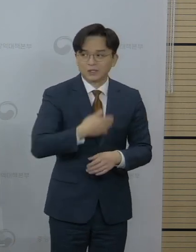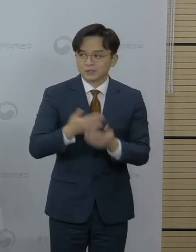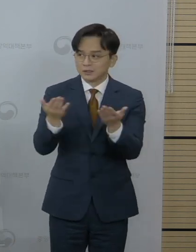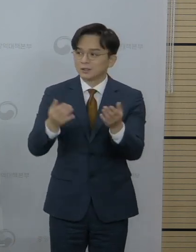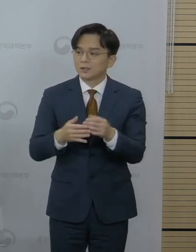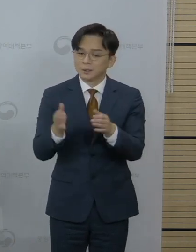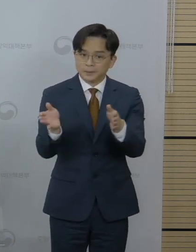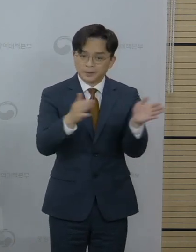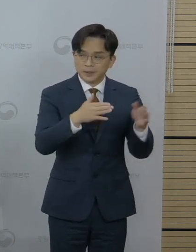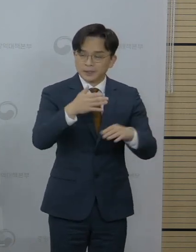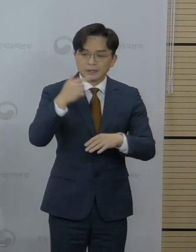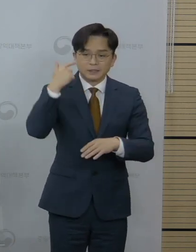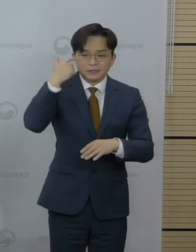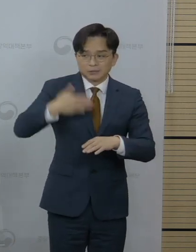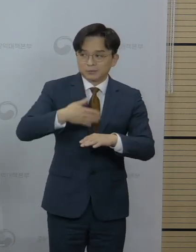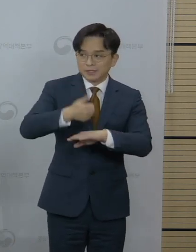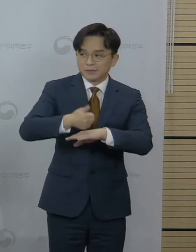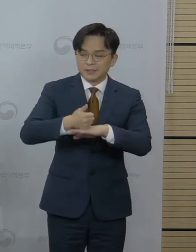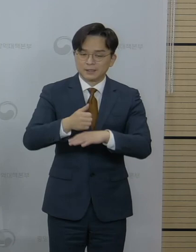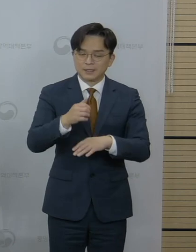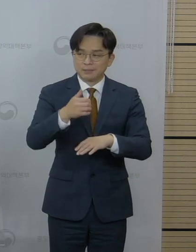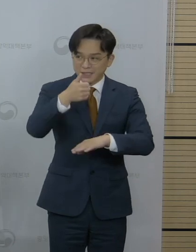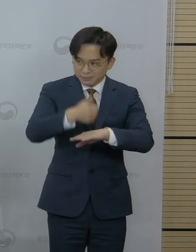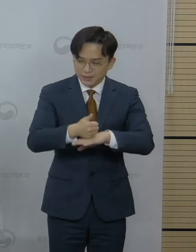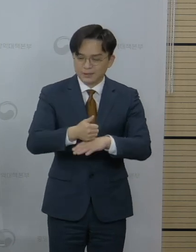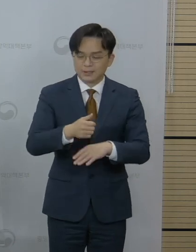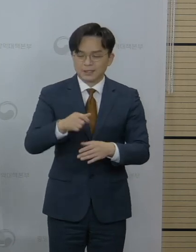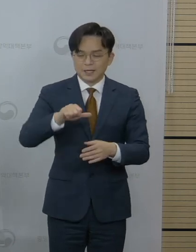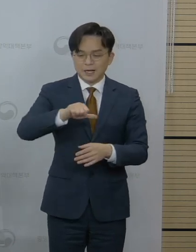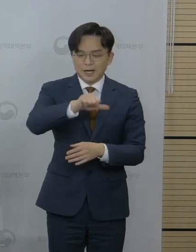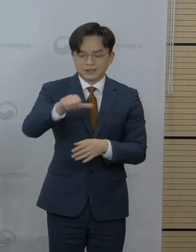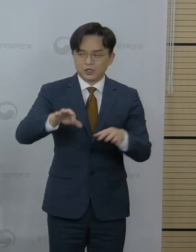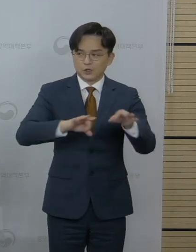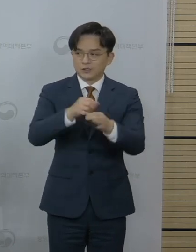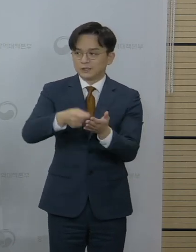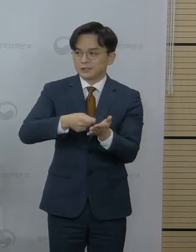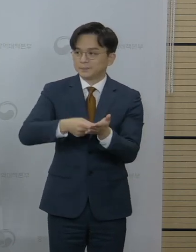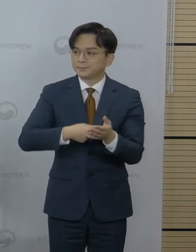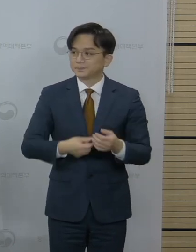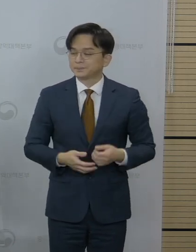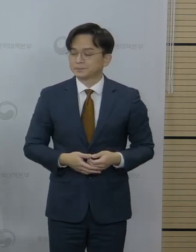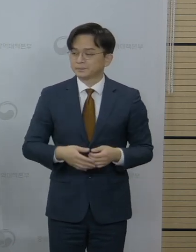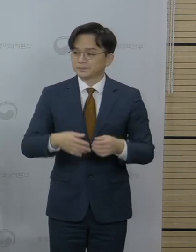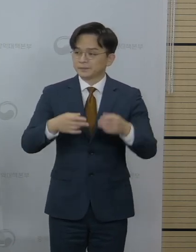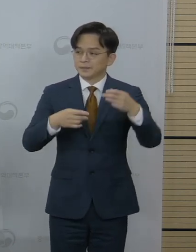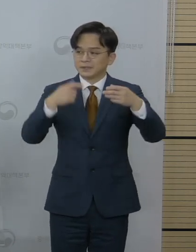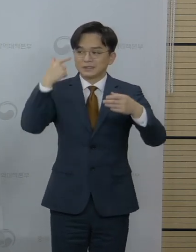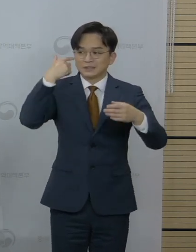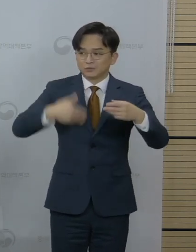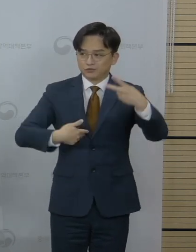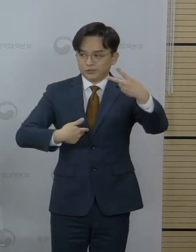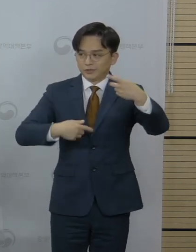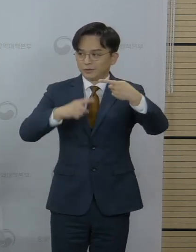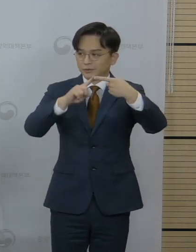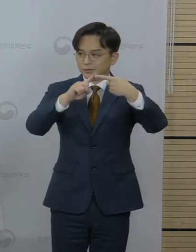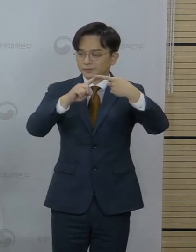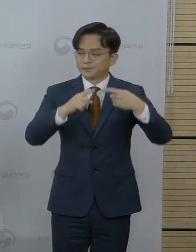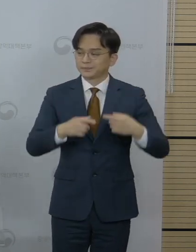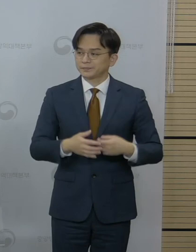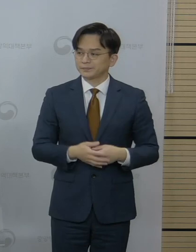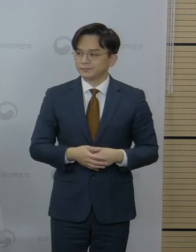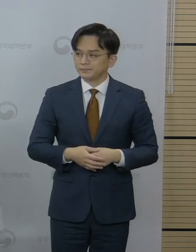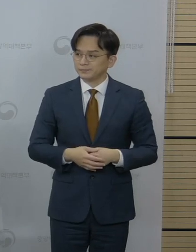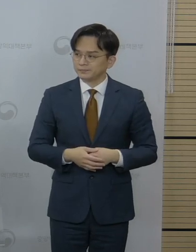마지막 질문입니다. 아시아경제 최대열 기자님 질문 주셨습니다. 내 외국인 입국 시에